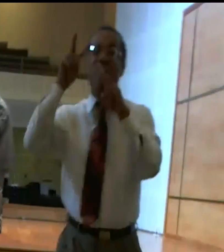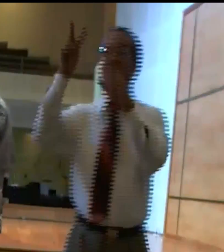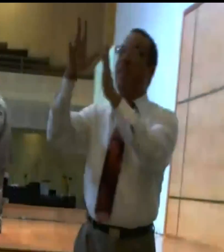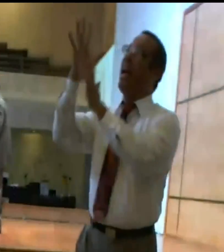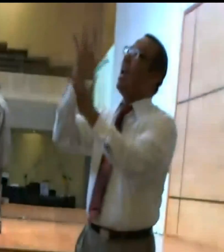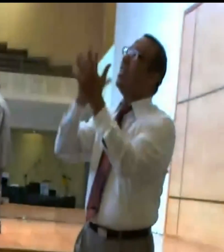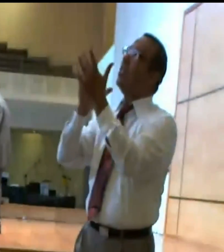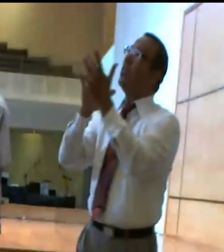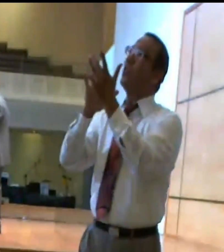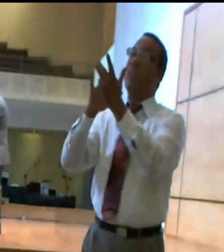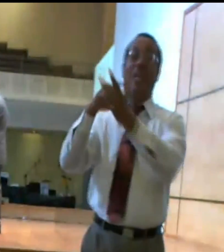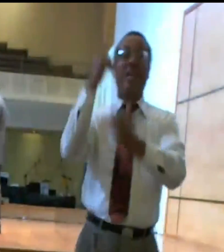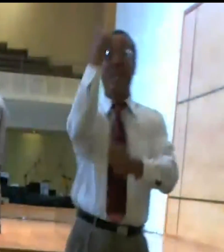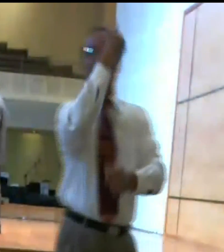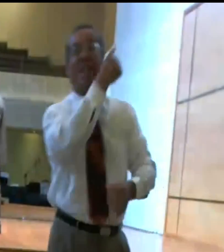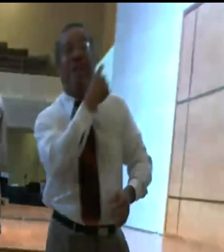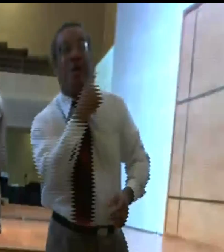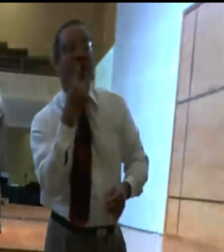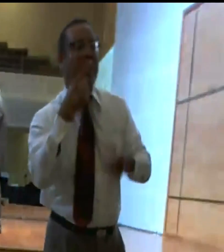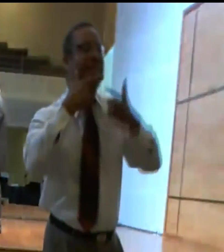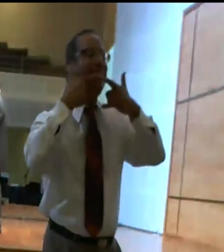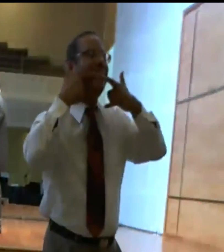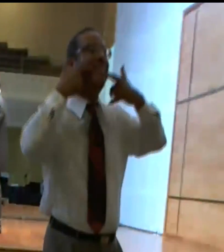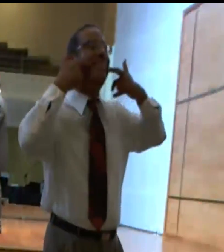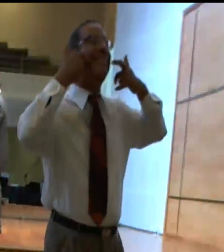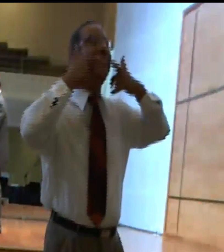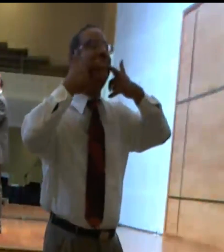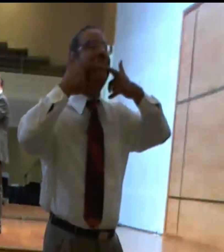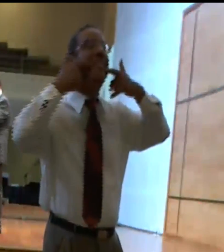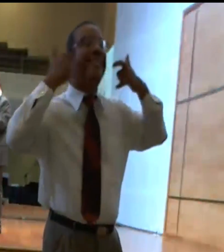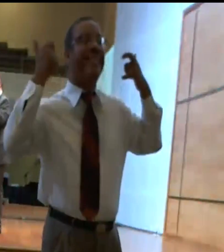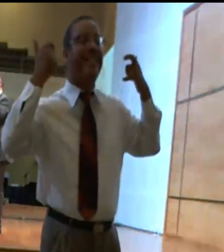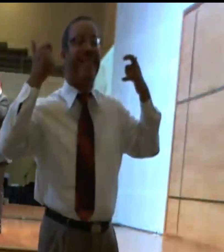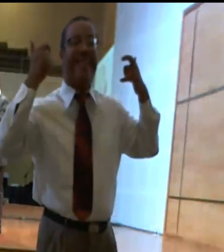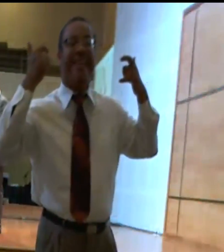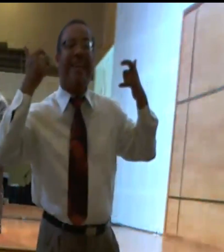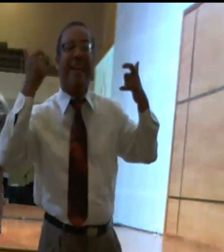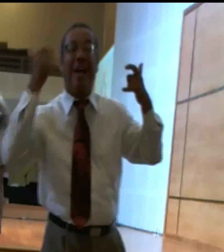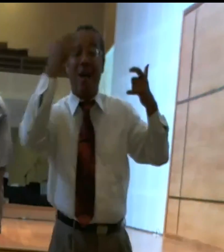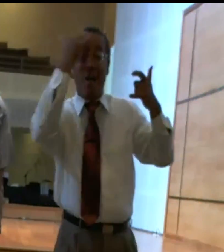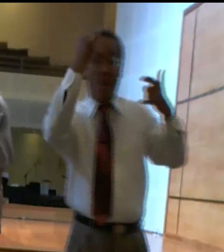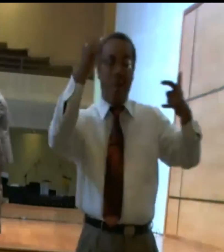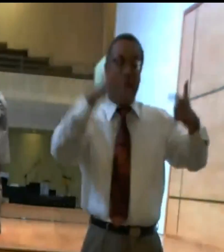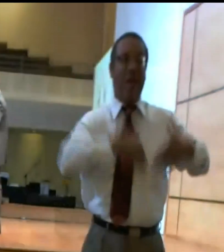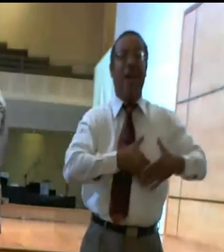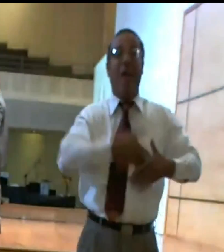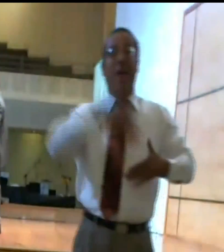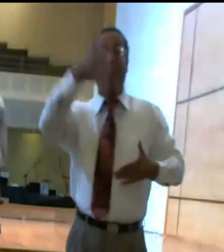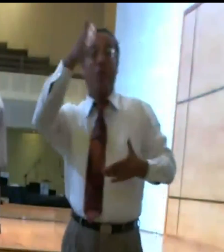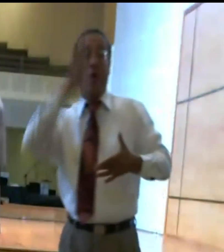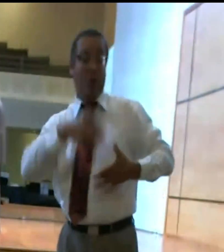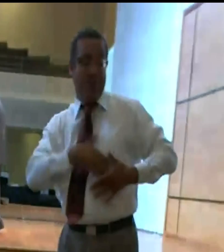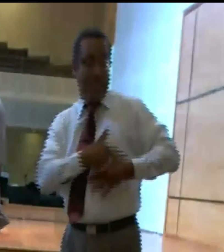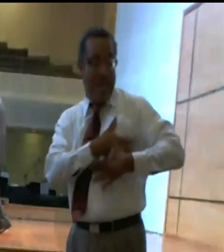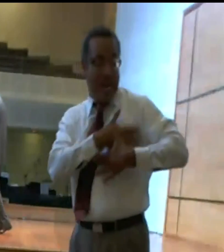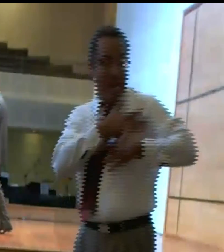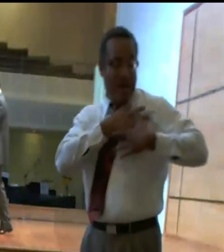el corazón alegre hermosea el rostro. El corazón alegre hermosea el